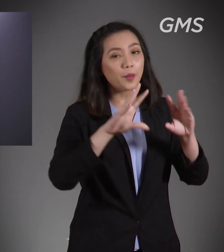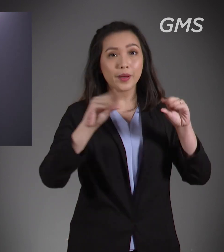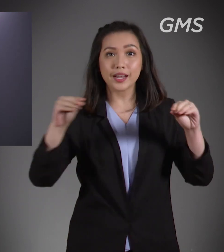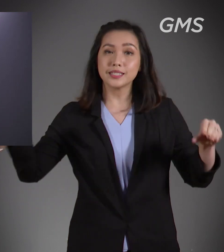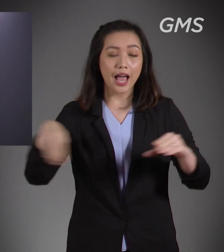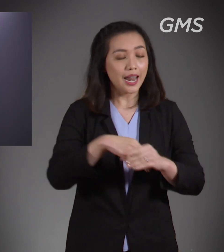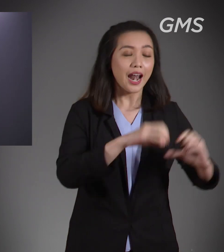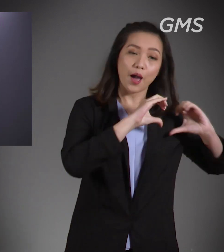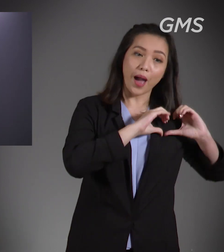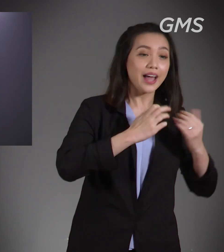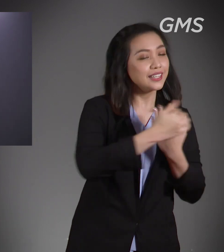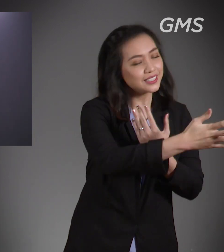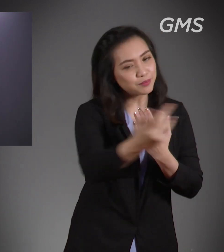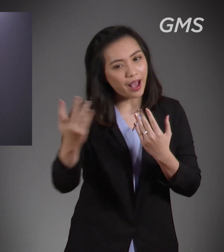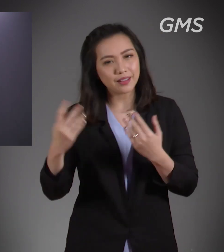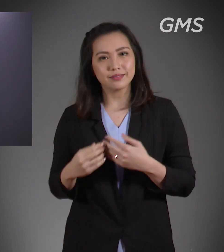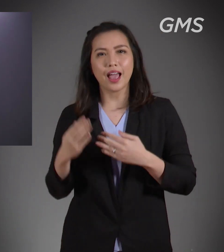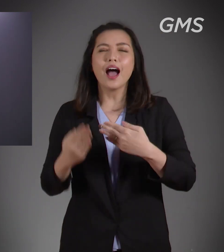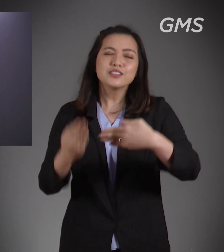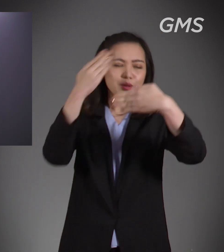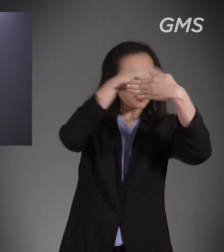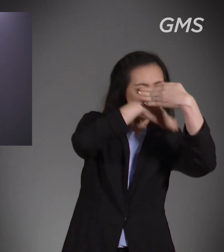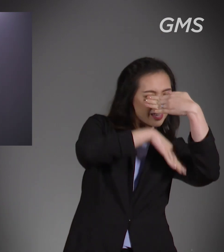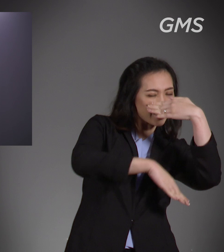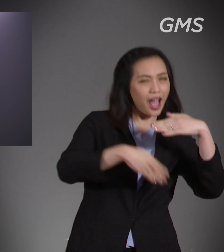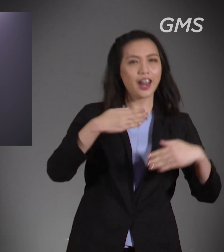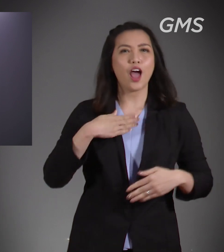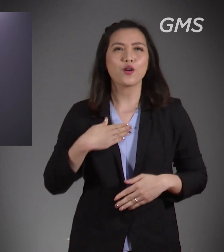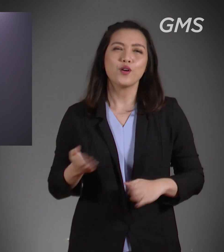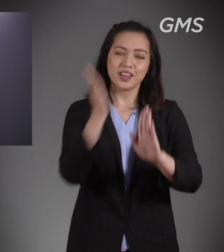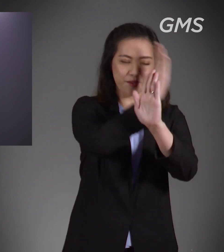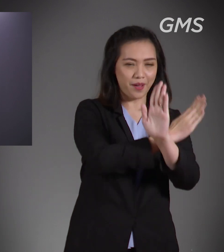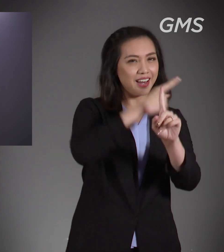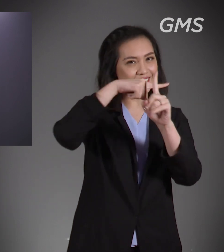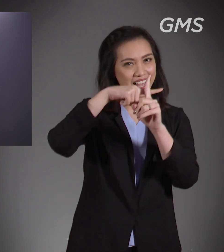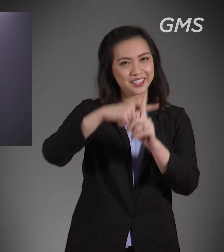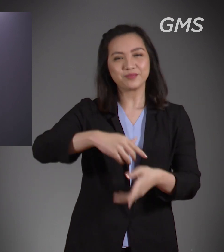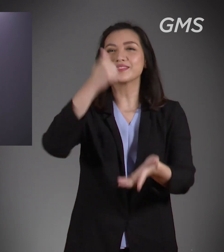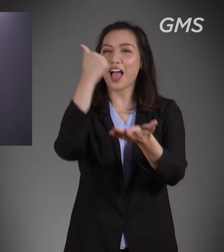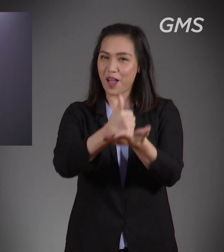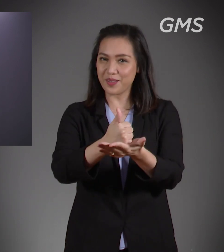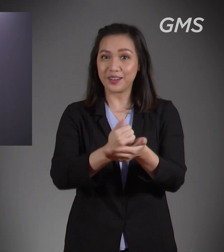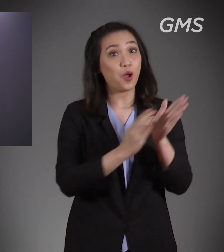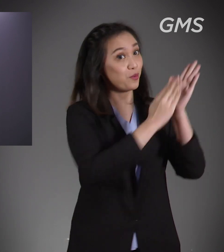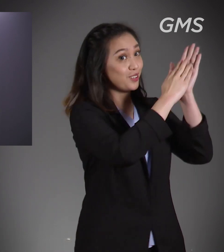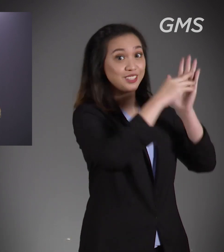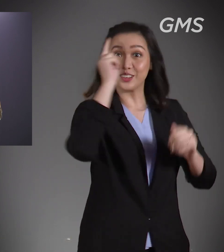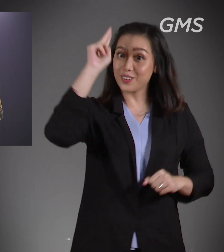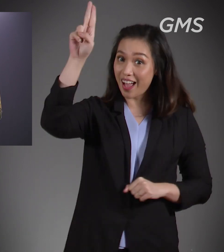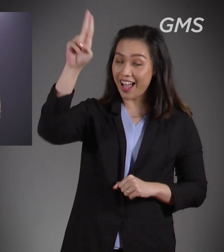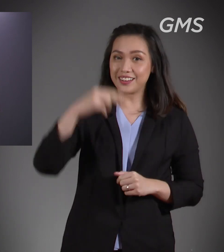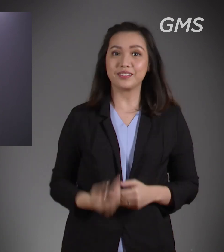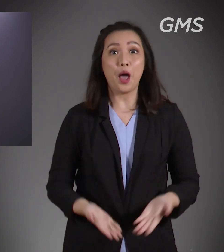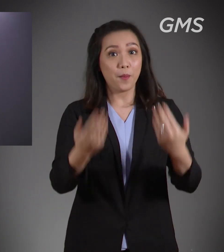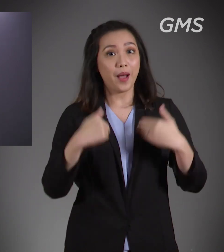jemaat-Mu yang tercinta. Sembunyikan hamba di balik salib. Dalam nama Yesus. Amin. Puji Tuhan. Mari